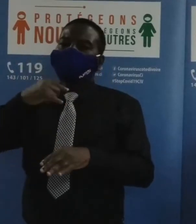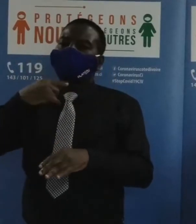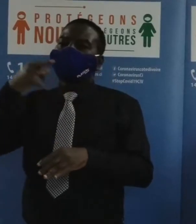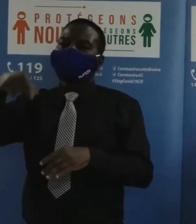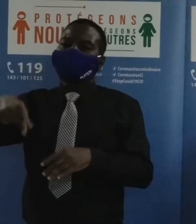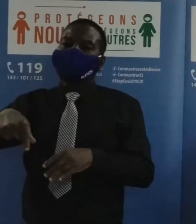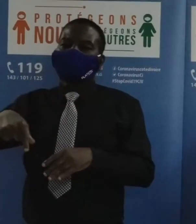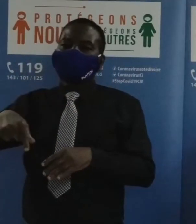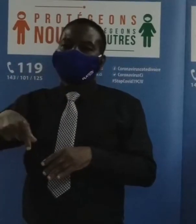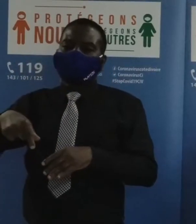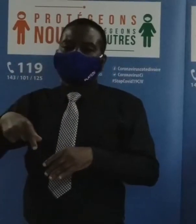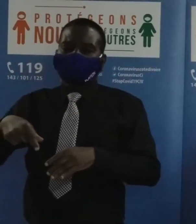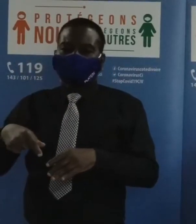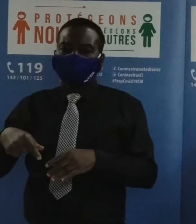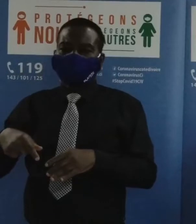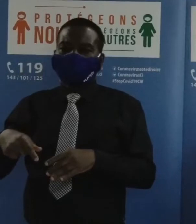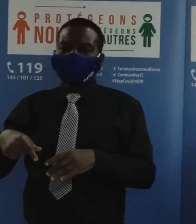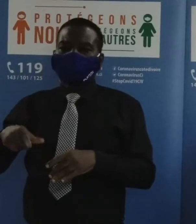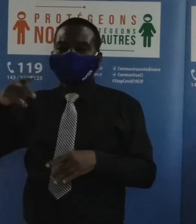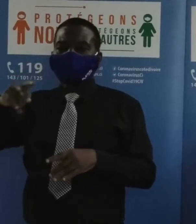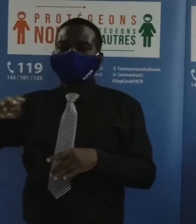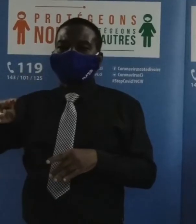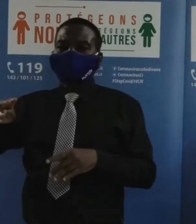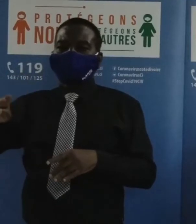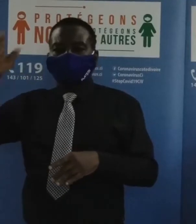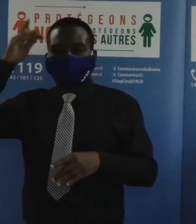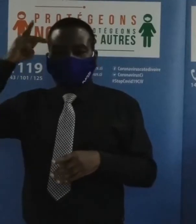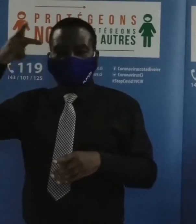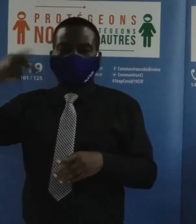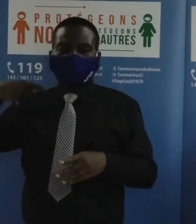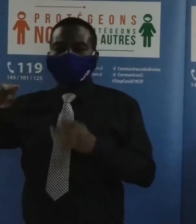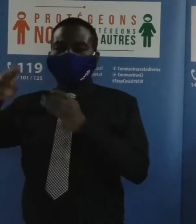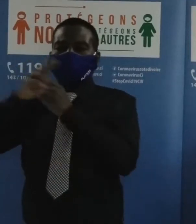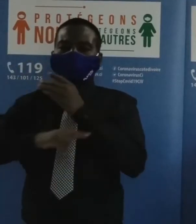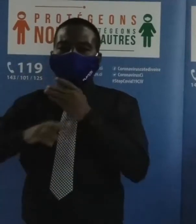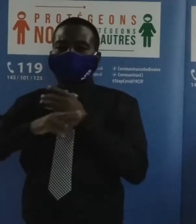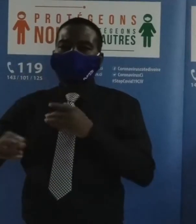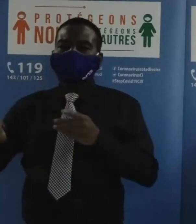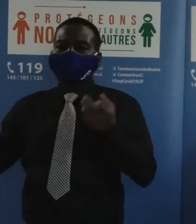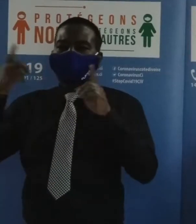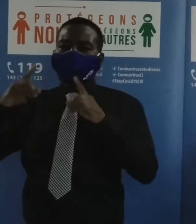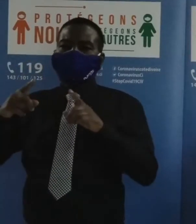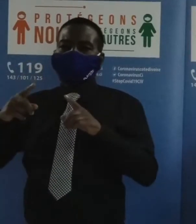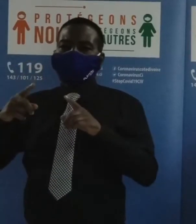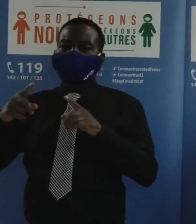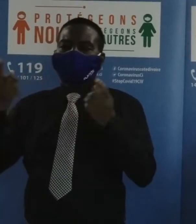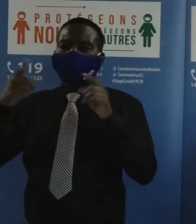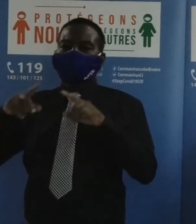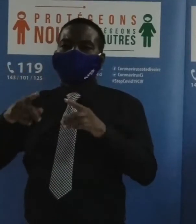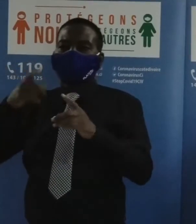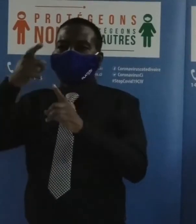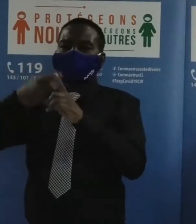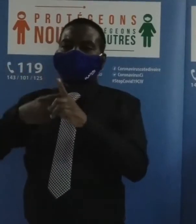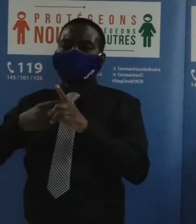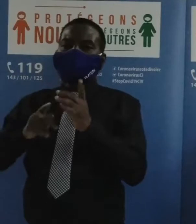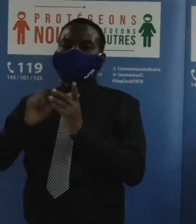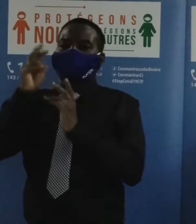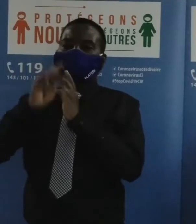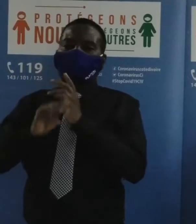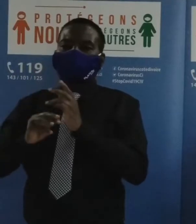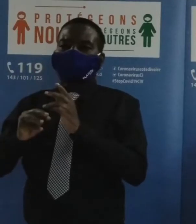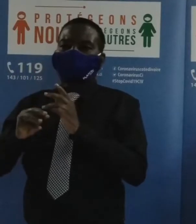que le préfet de région dès le mois de mars dès la détection